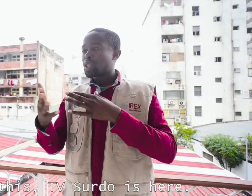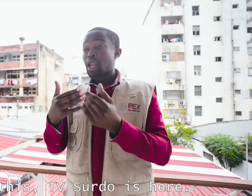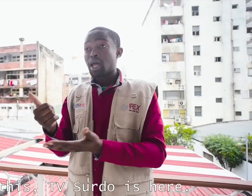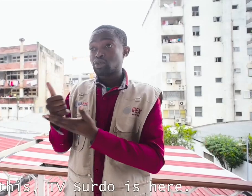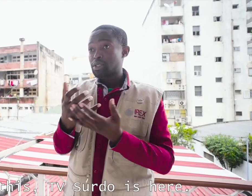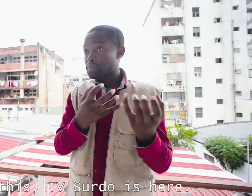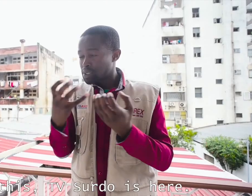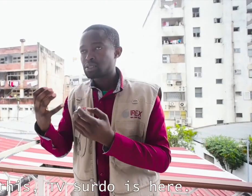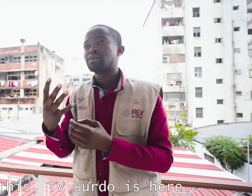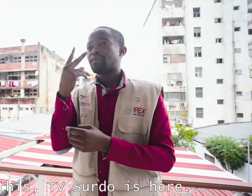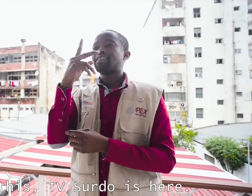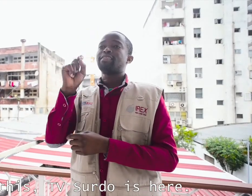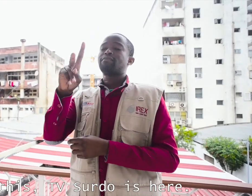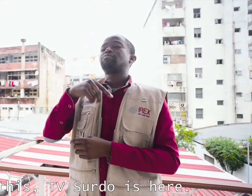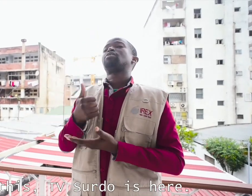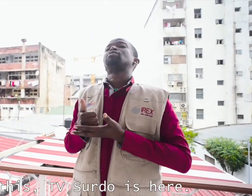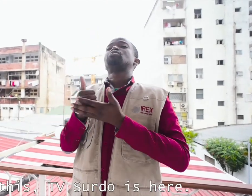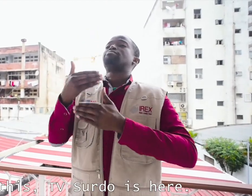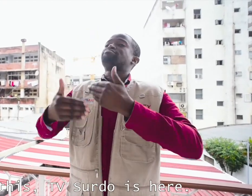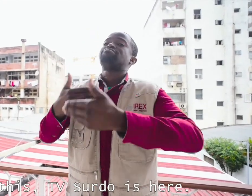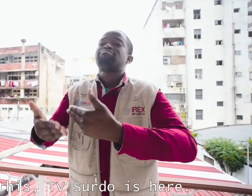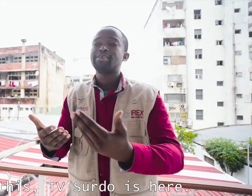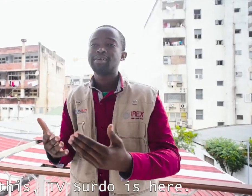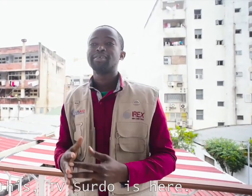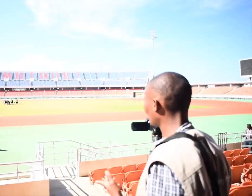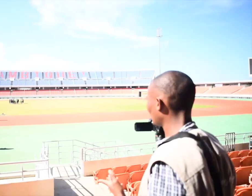Por isso, nós a TV surdo estamos aqui.